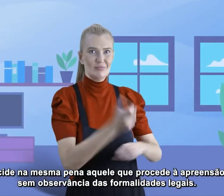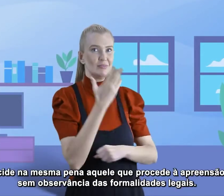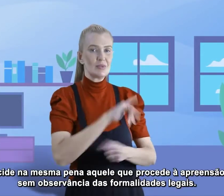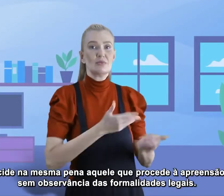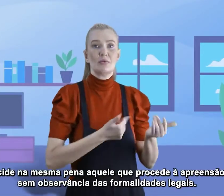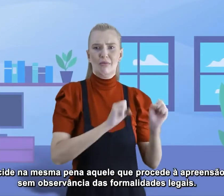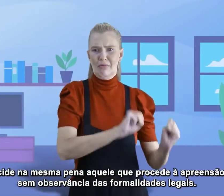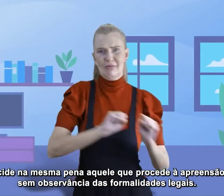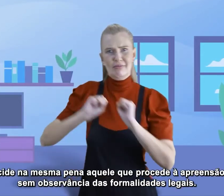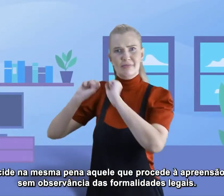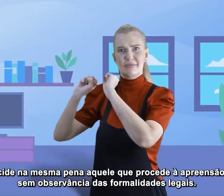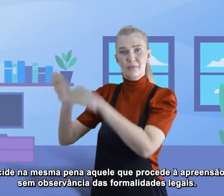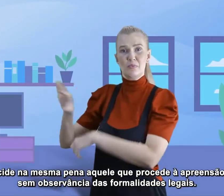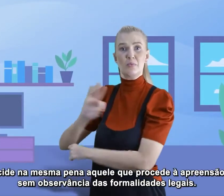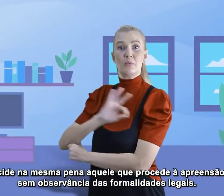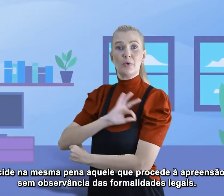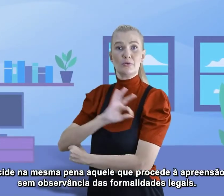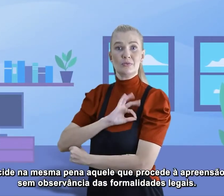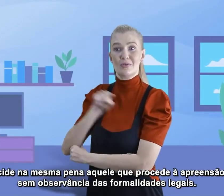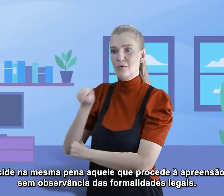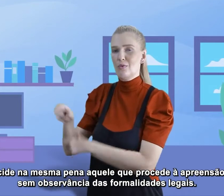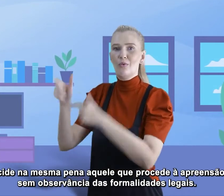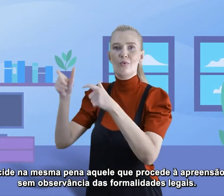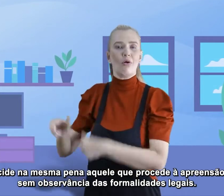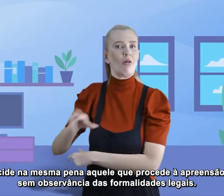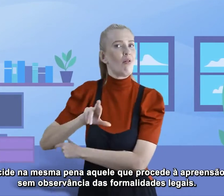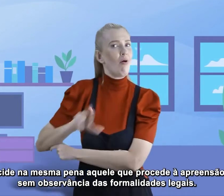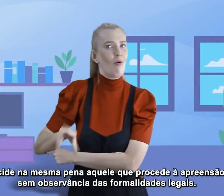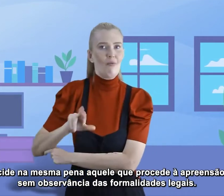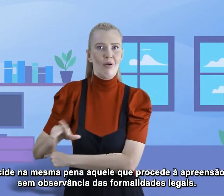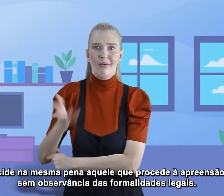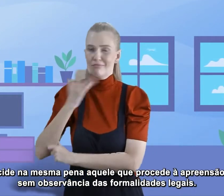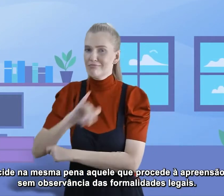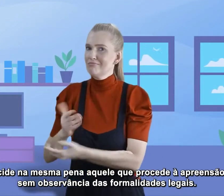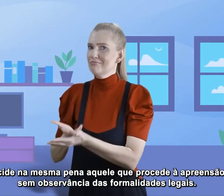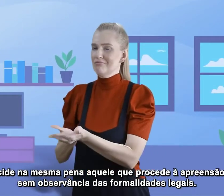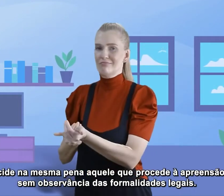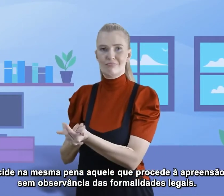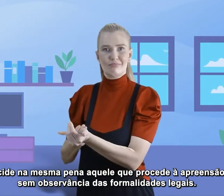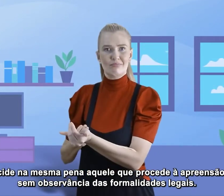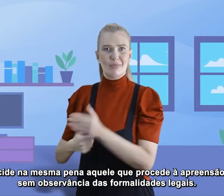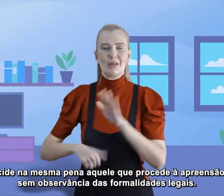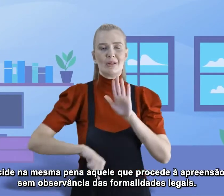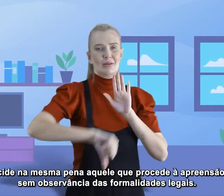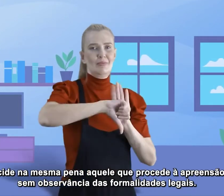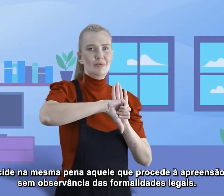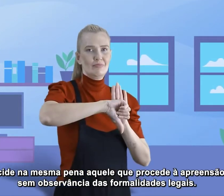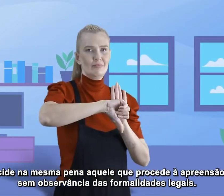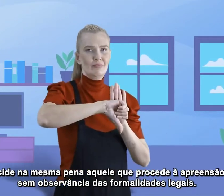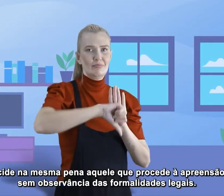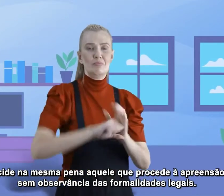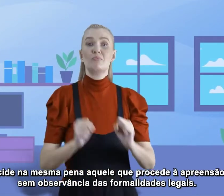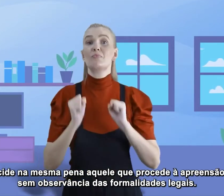Incide na mesma pena aquele que procede à apreensão sem observância das formalidades